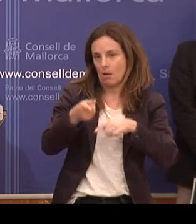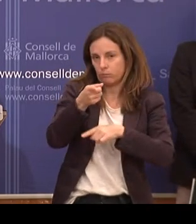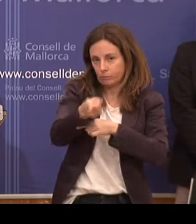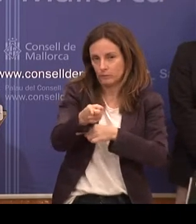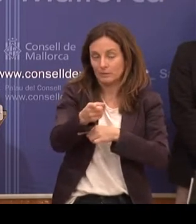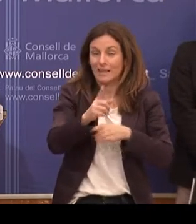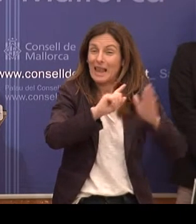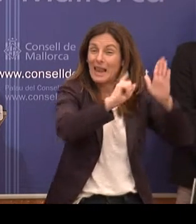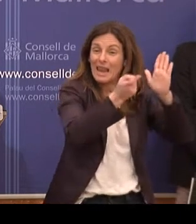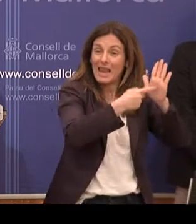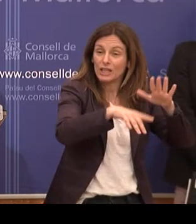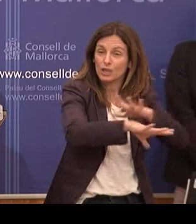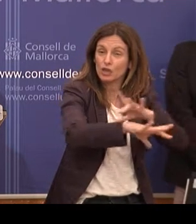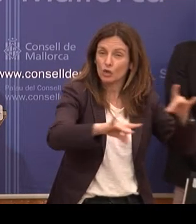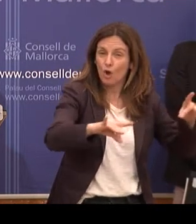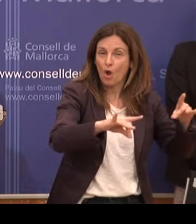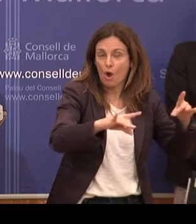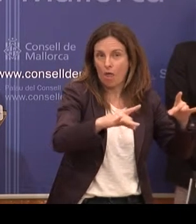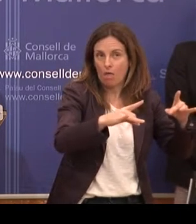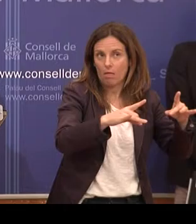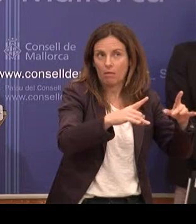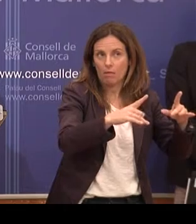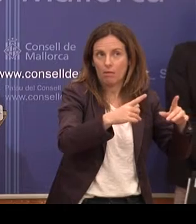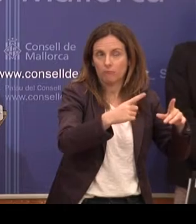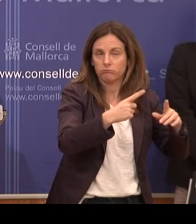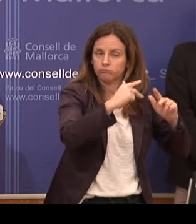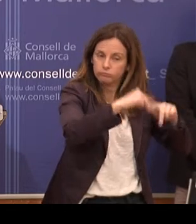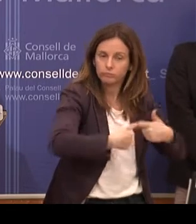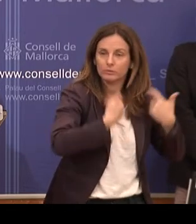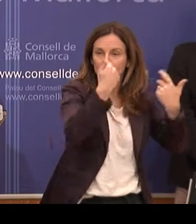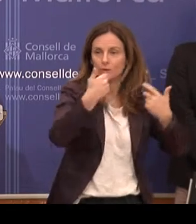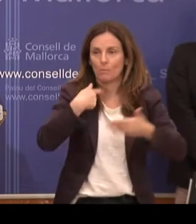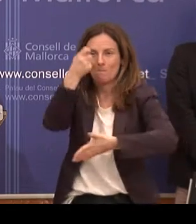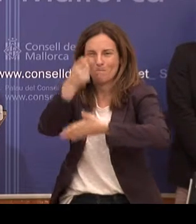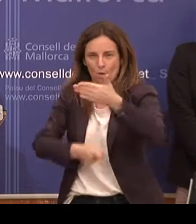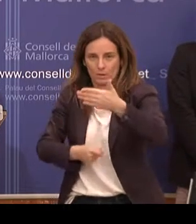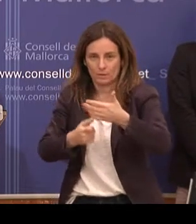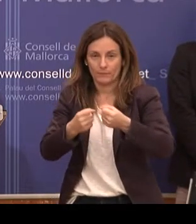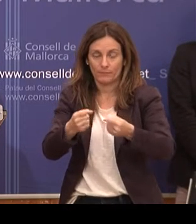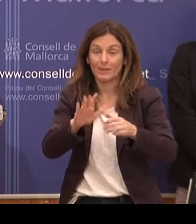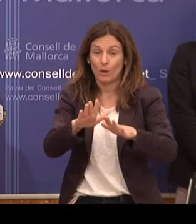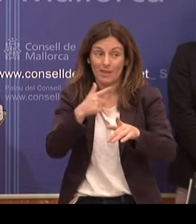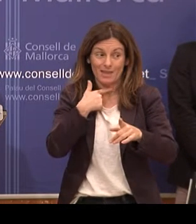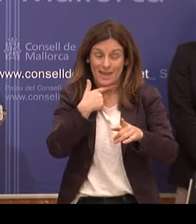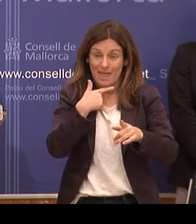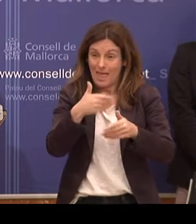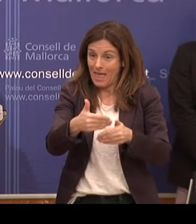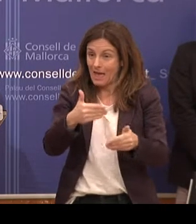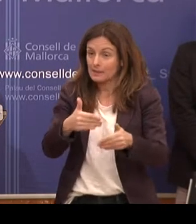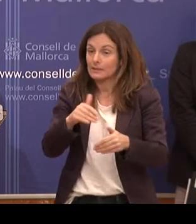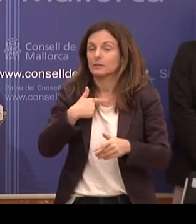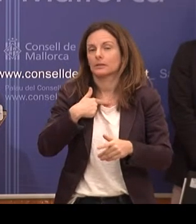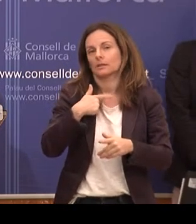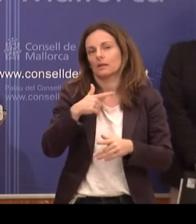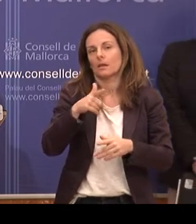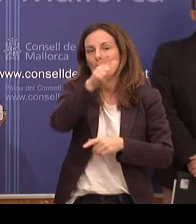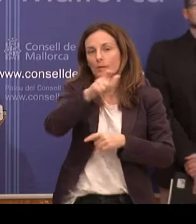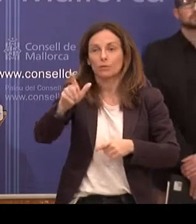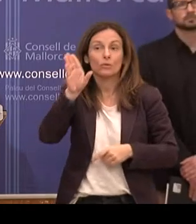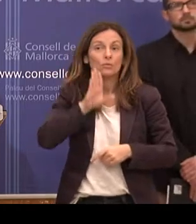en EI i ARIP, que són zones a les quals no se'ls aplica la prescripció. Ara s